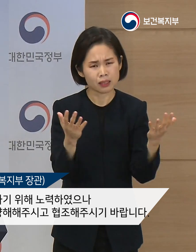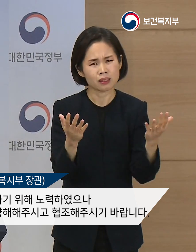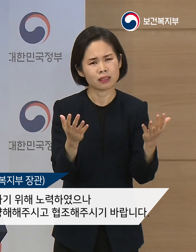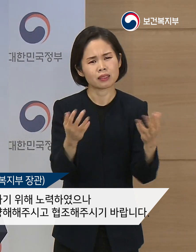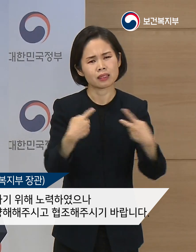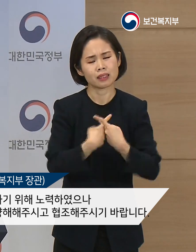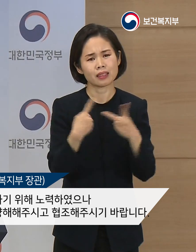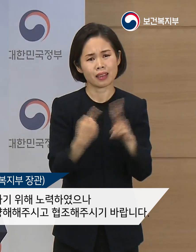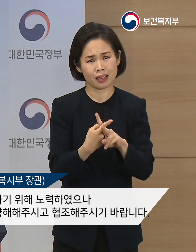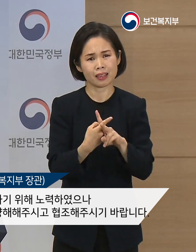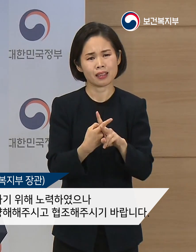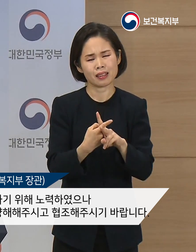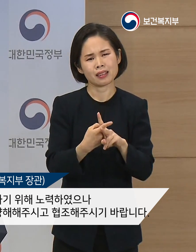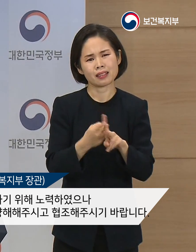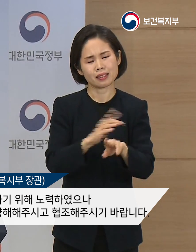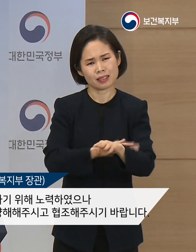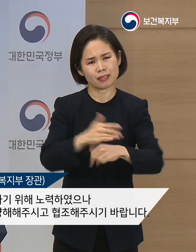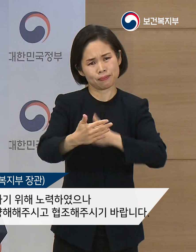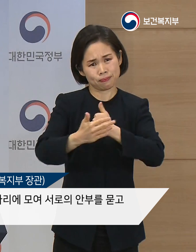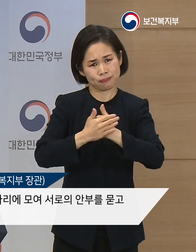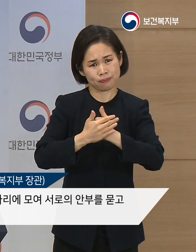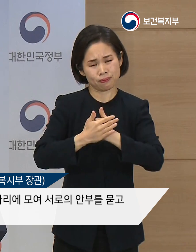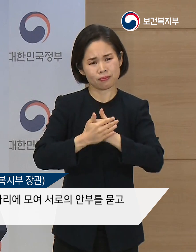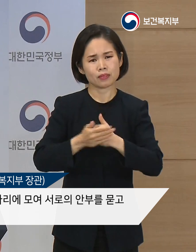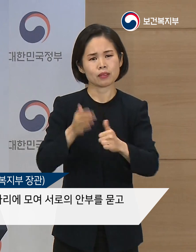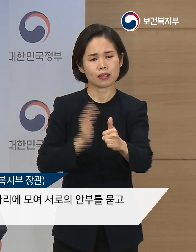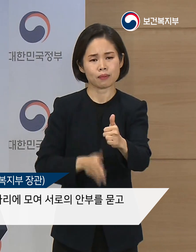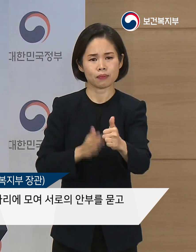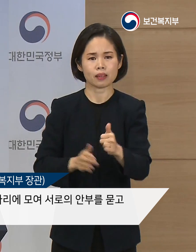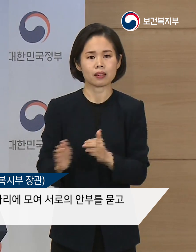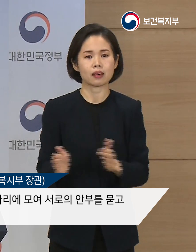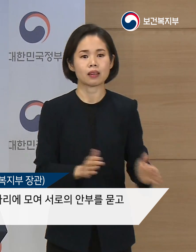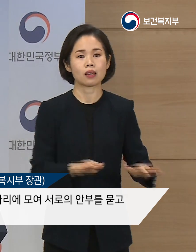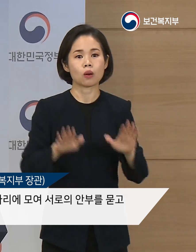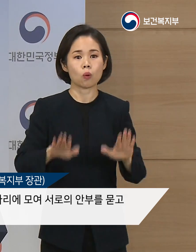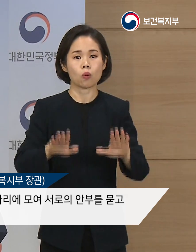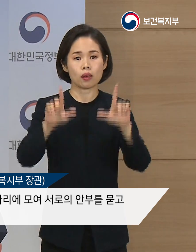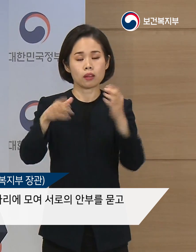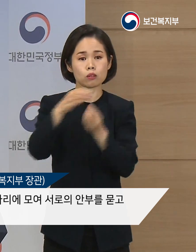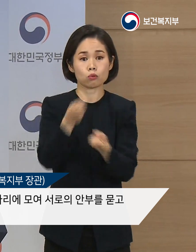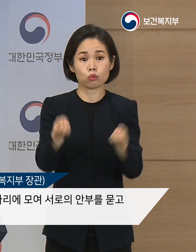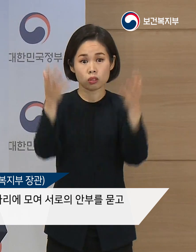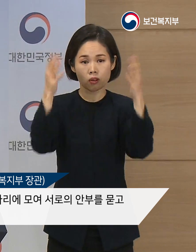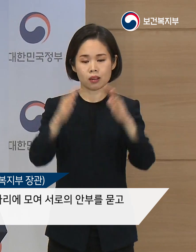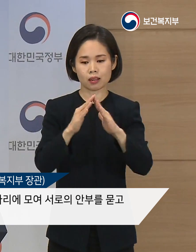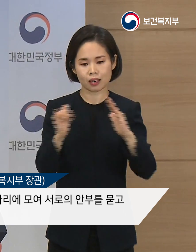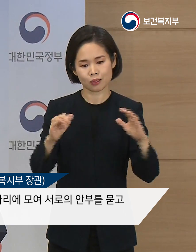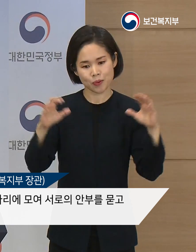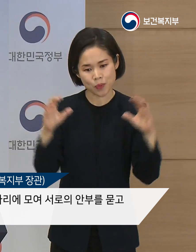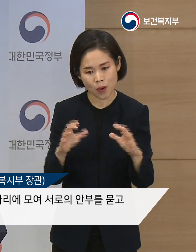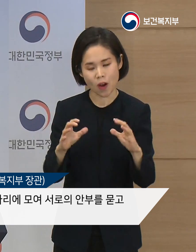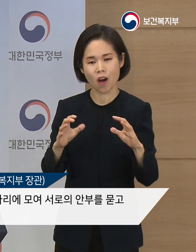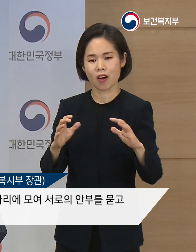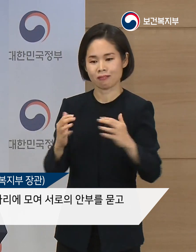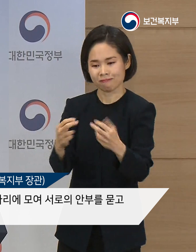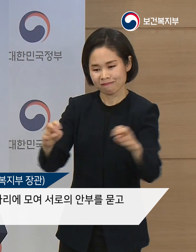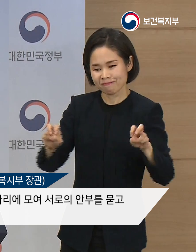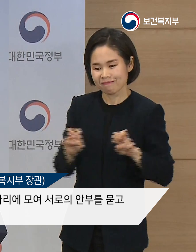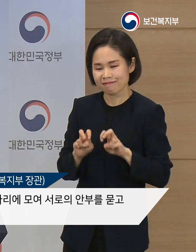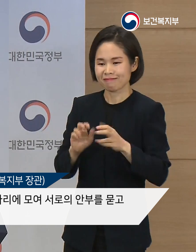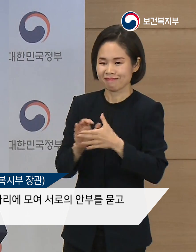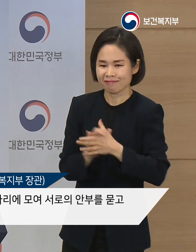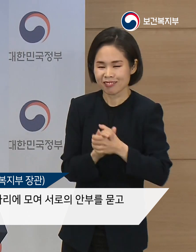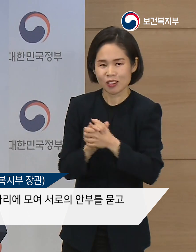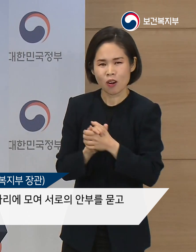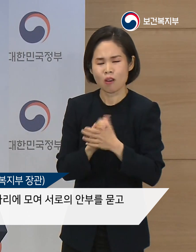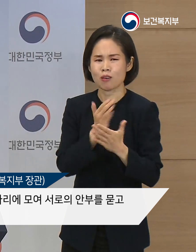주시고 협조해 주시기 바랍니다. 본래 추석 명절은 오랜만에 가족들이 한자리에 모여 서로의